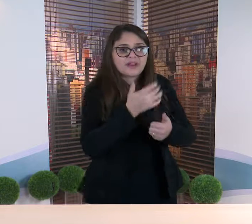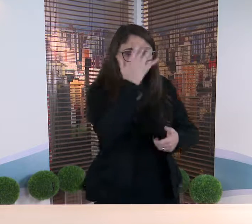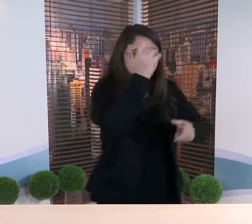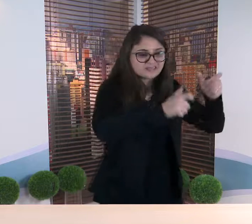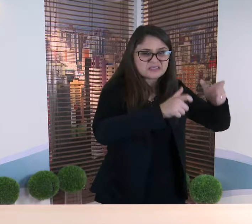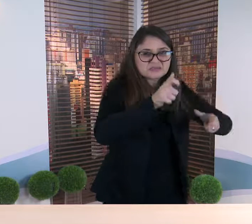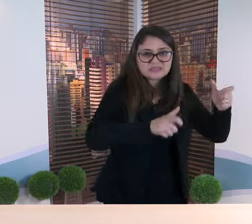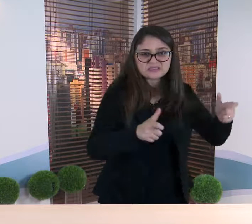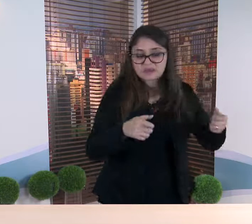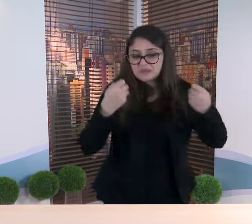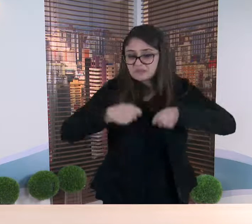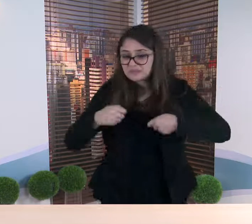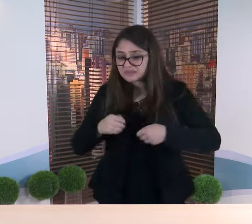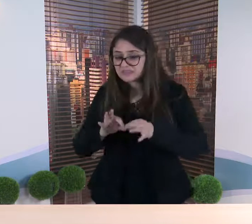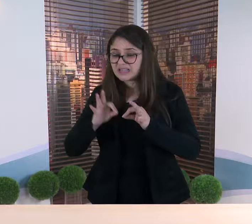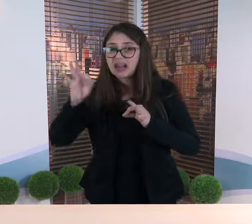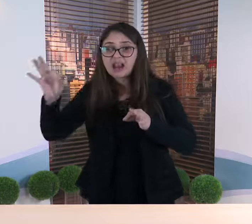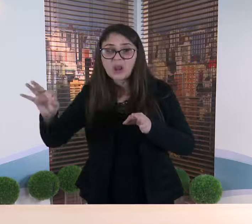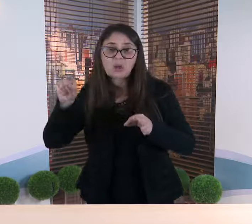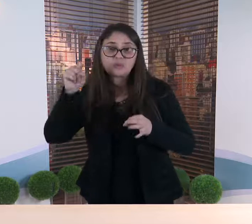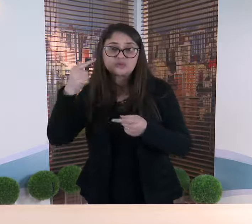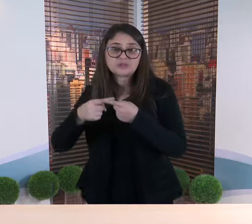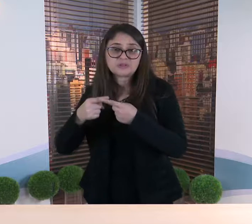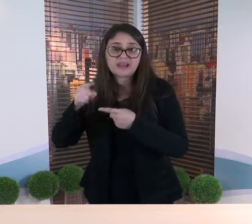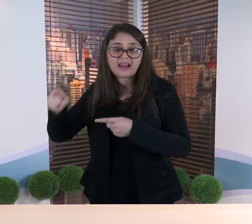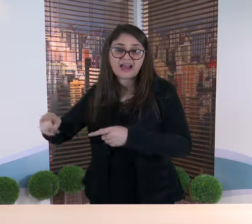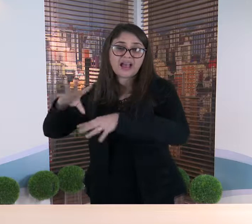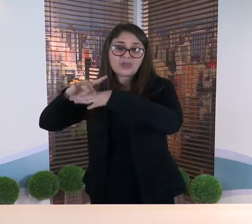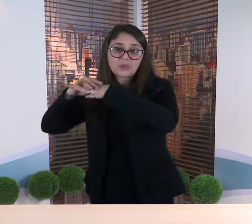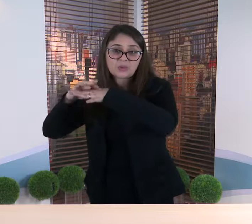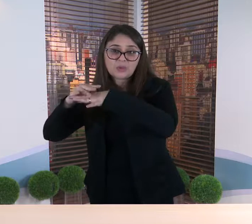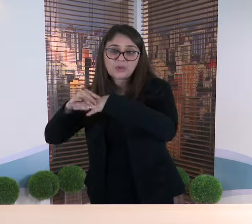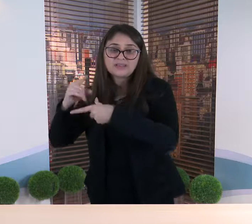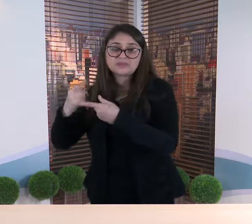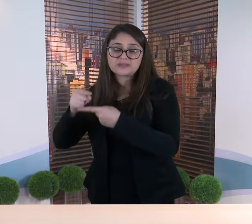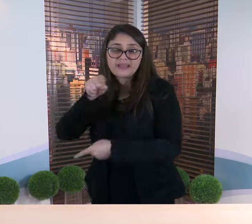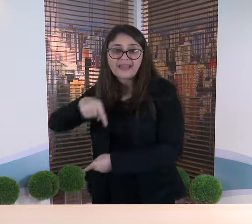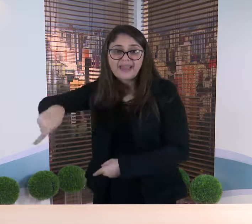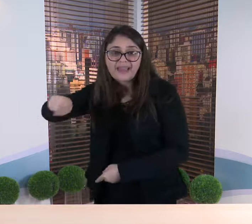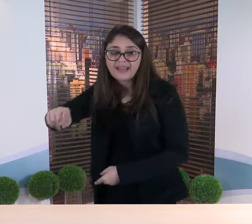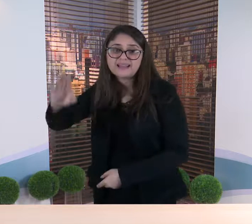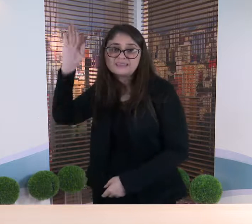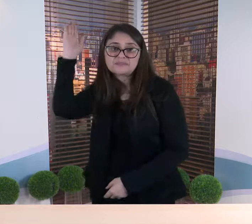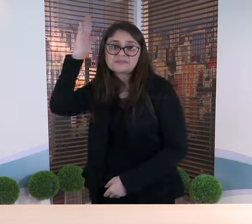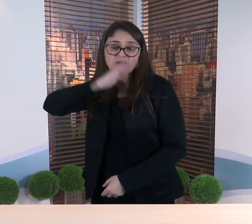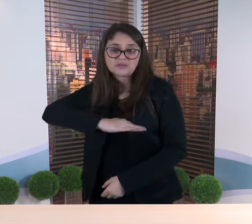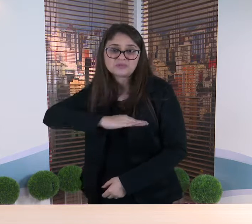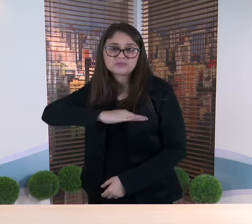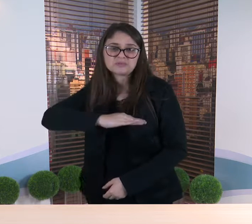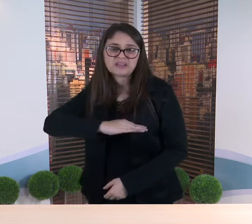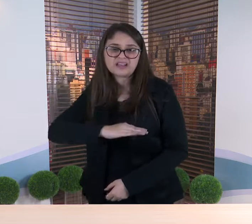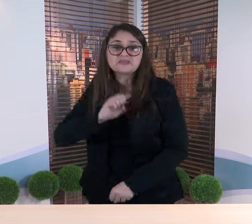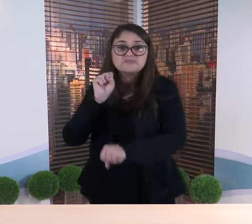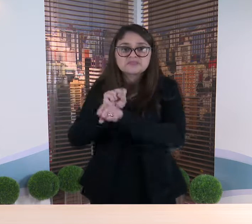e imundícies, onde os doentes, claramente marcados de maldição, esperam a morte